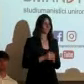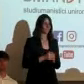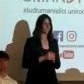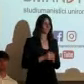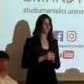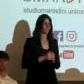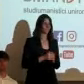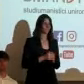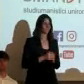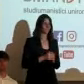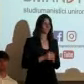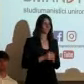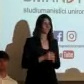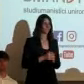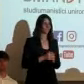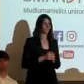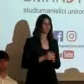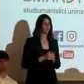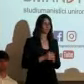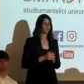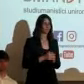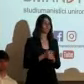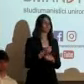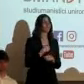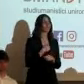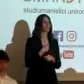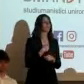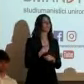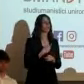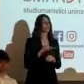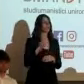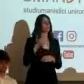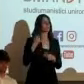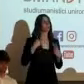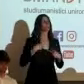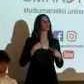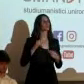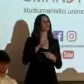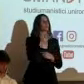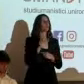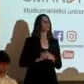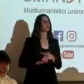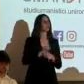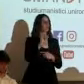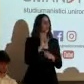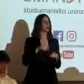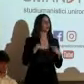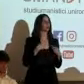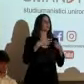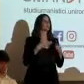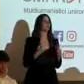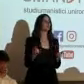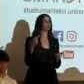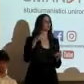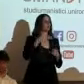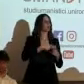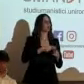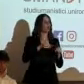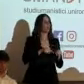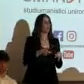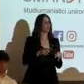feci anch'io a suo tempo, quando dal nord Italia decisi di venire a Roma a studiare, perché volevo studiare archeologia. E quindi quale